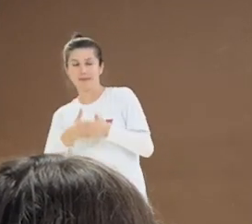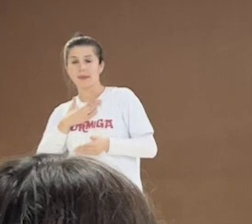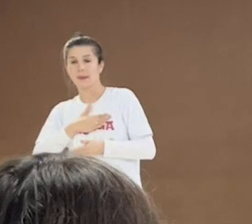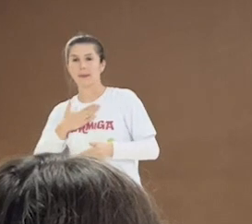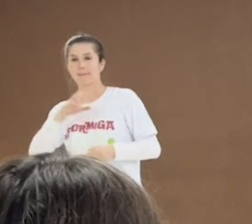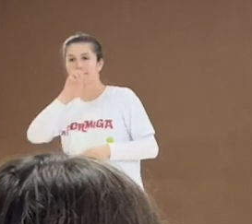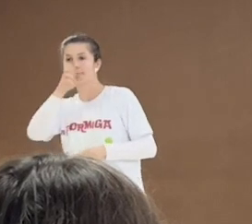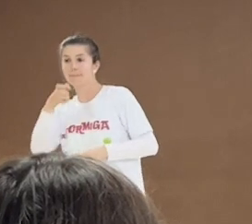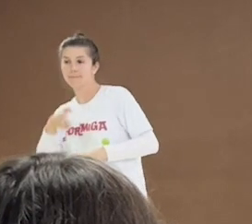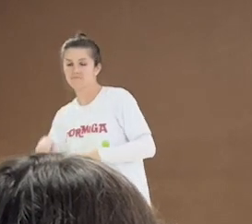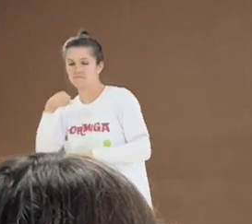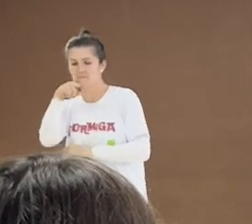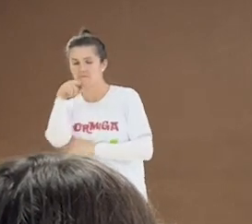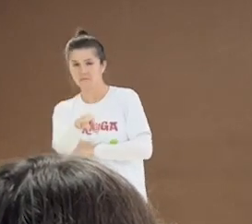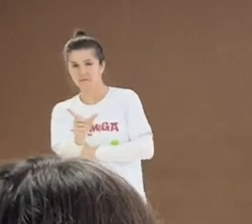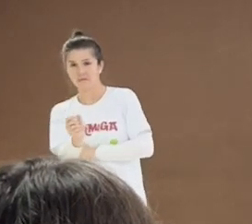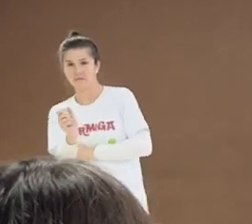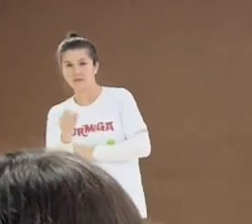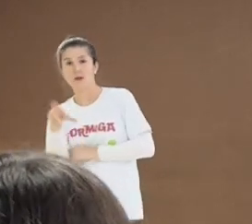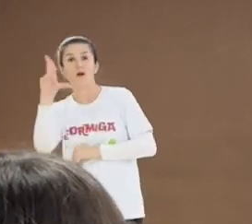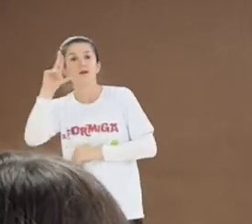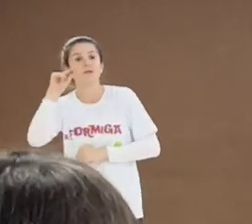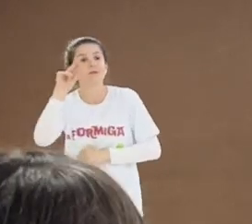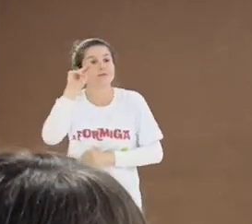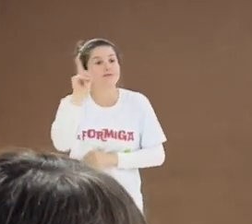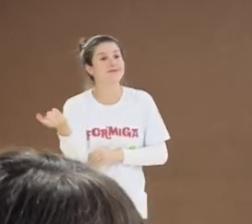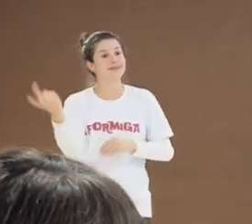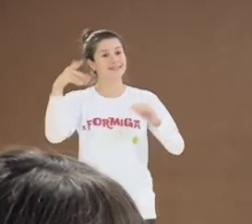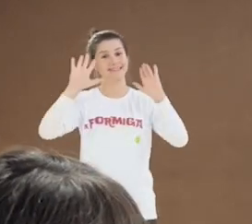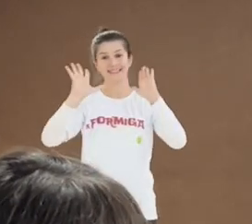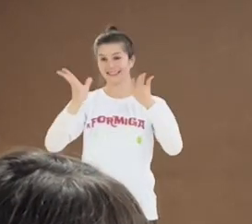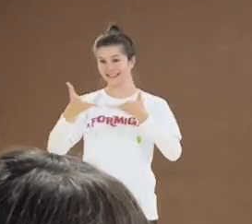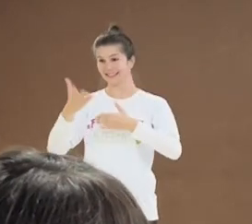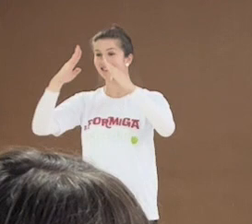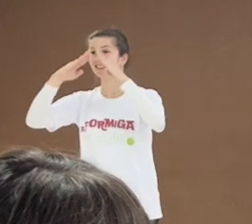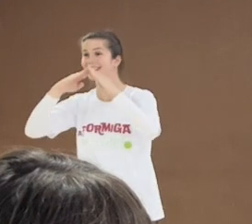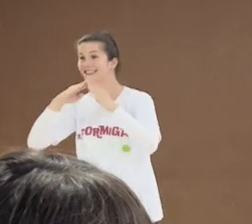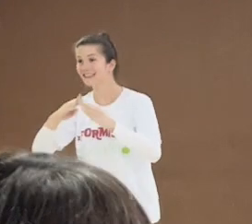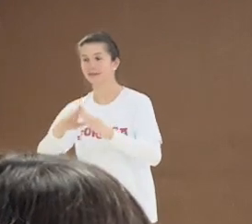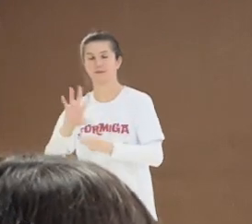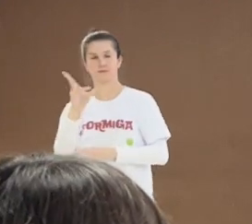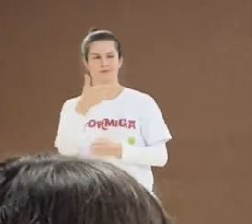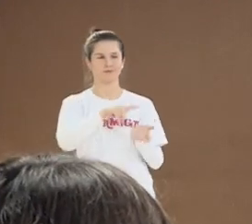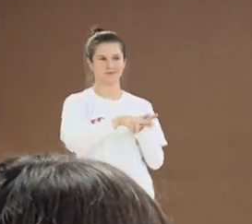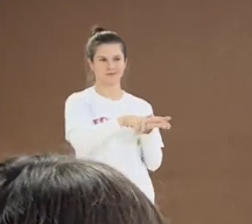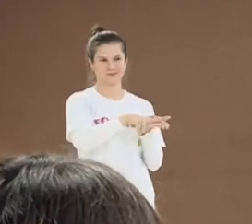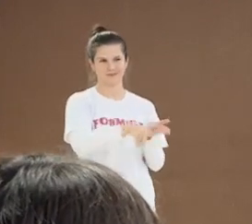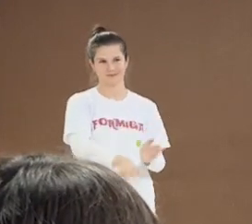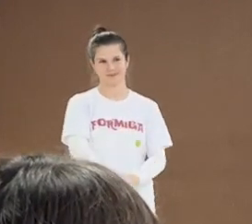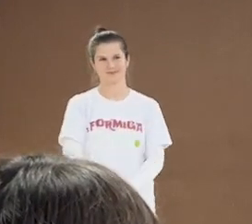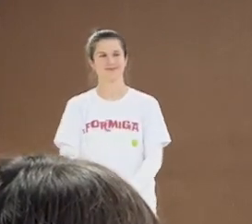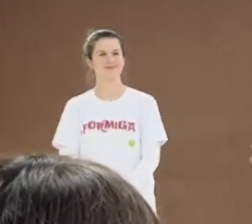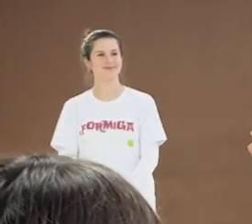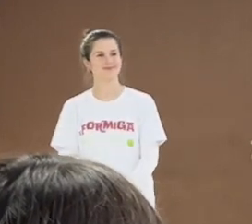sem reclamar. Aliás, falando nisso, seu Zé, o pássaro, vem hoje pra ver a casa. Vamos deixar tudo em ordem. Vamos. Lá, lá,